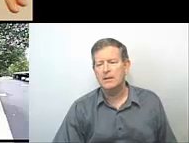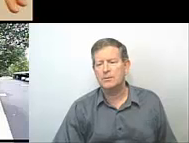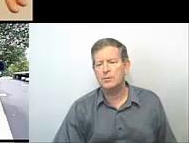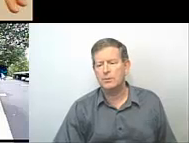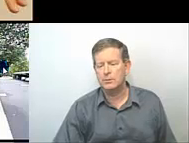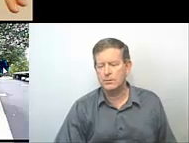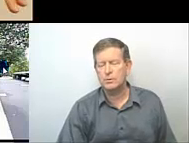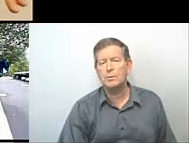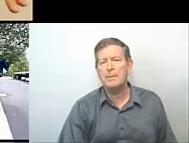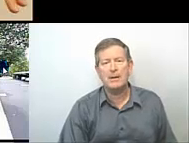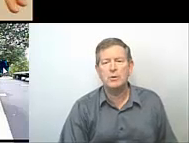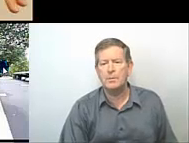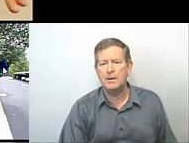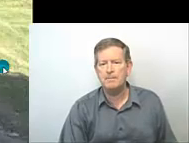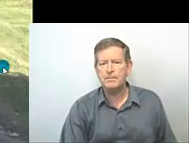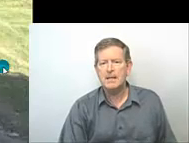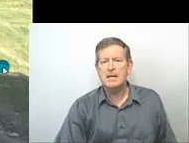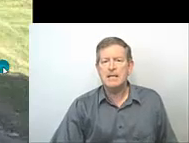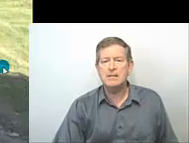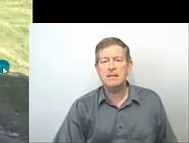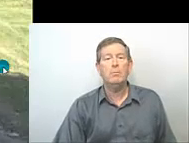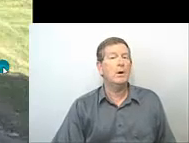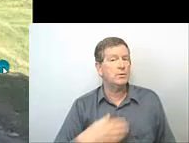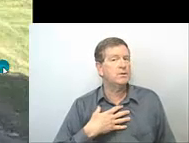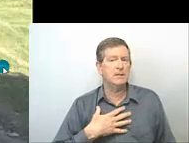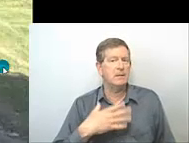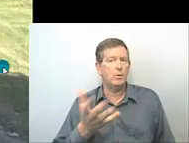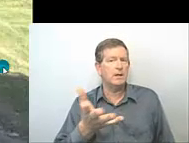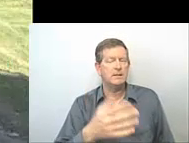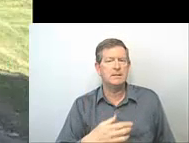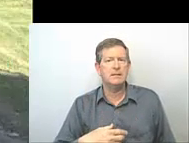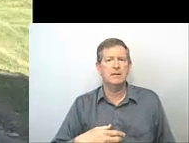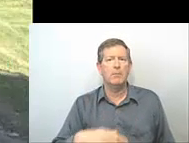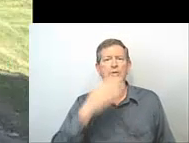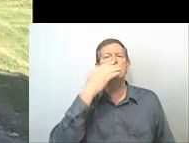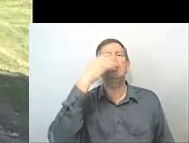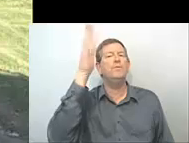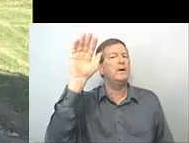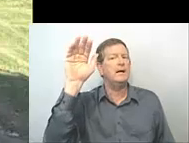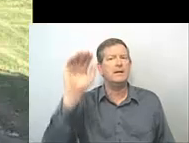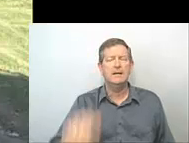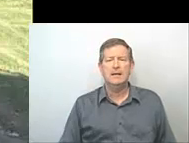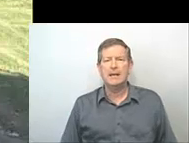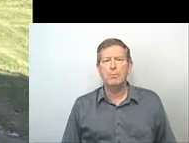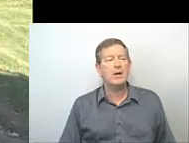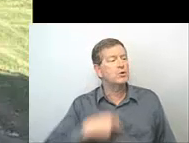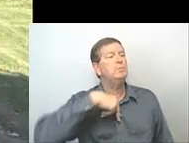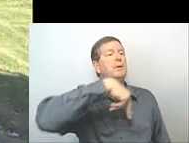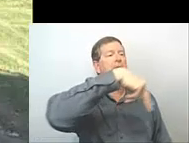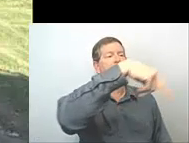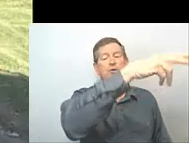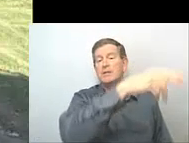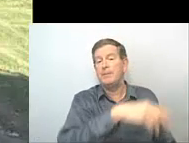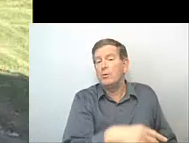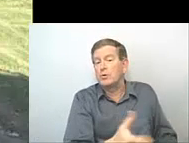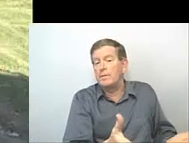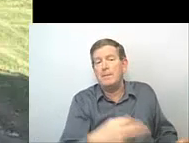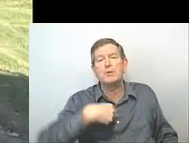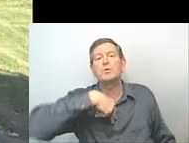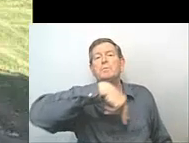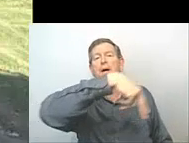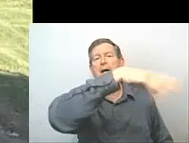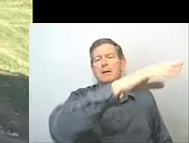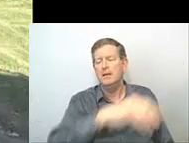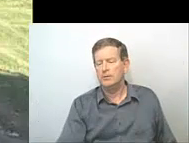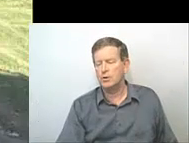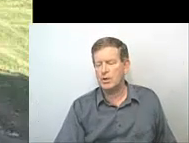part de son appartement. Ici, moi aussi, c'est moi, ici, et moi j'ai dit au revoir. Et moi je pars, je ne sais pas où je vais,